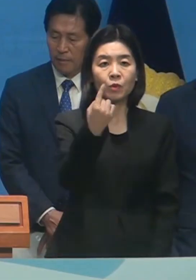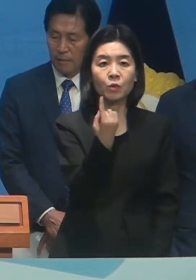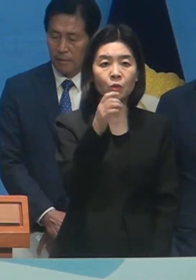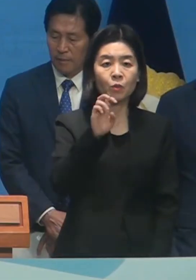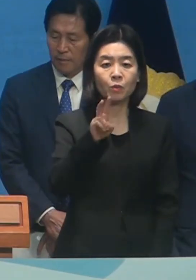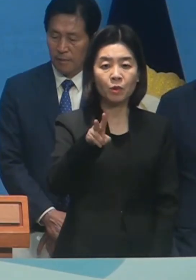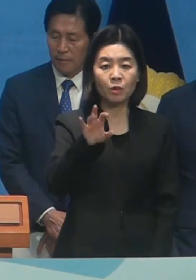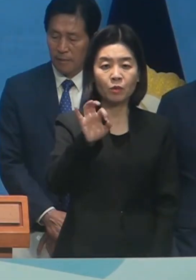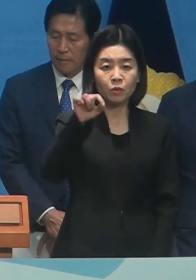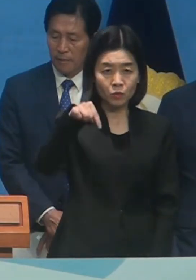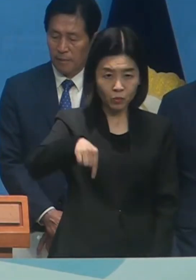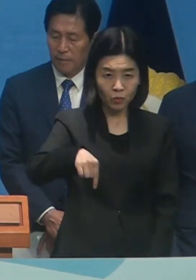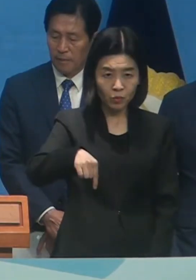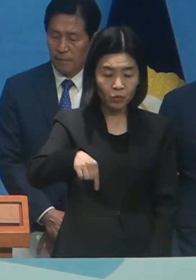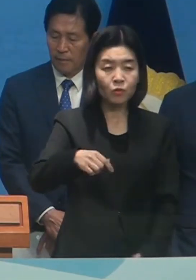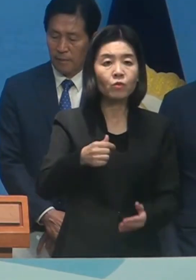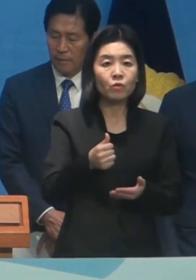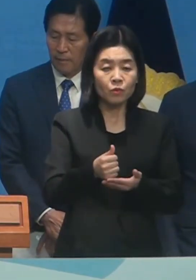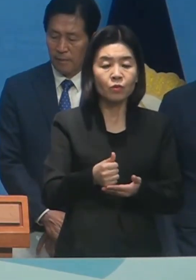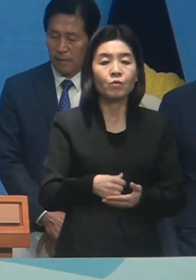노평우 선생님 오셨습니다.